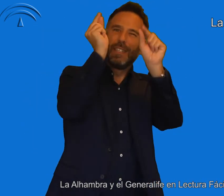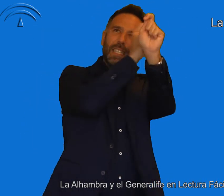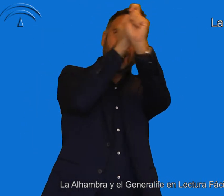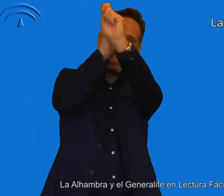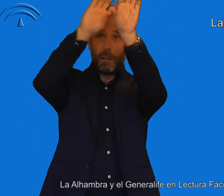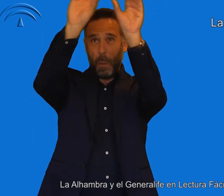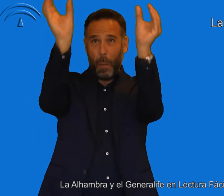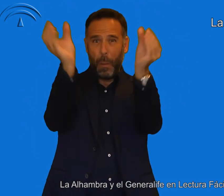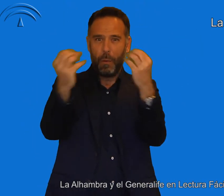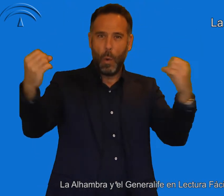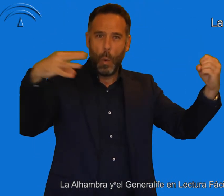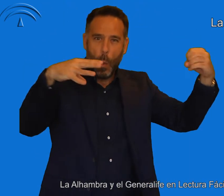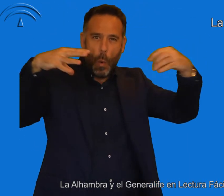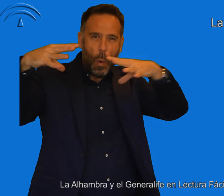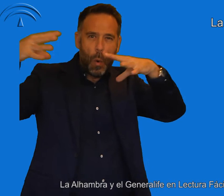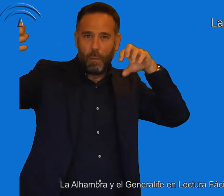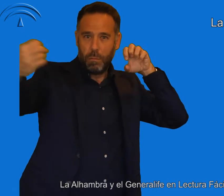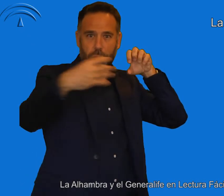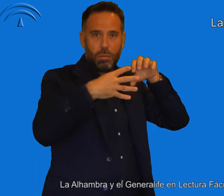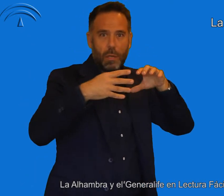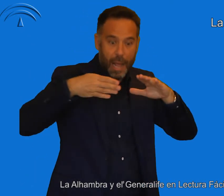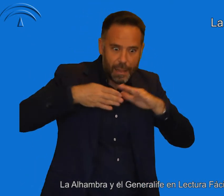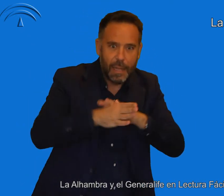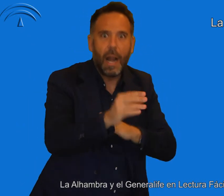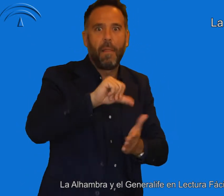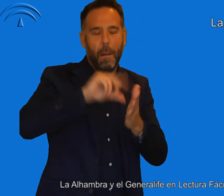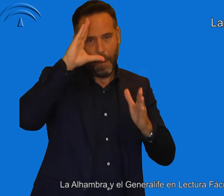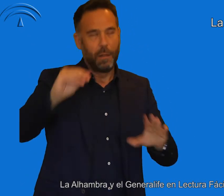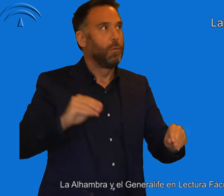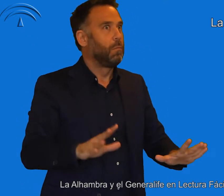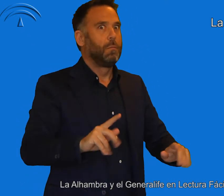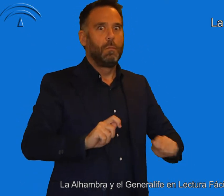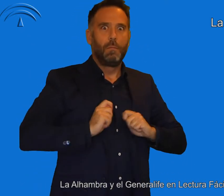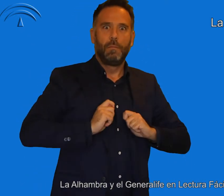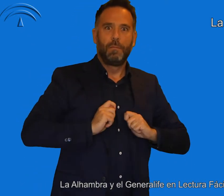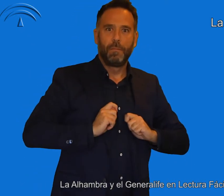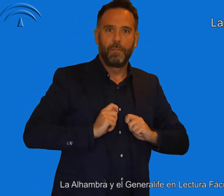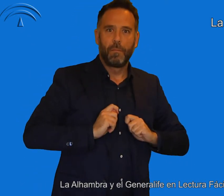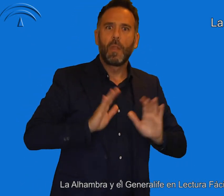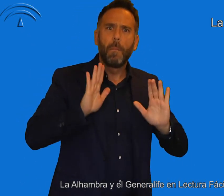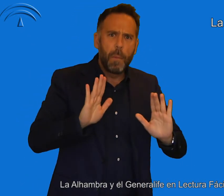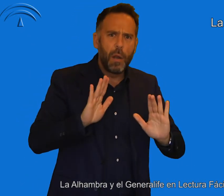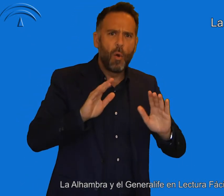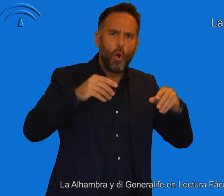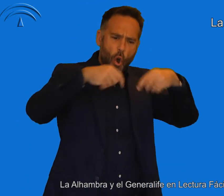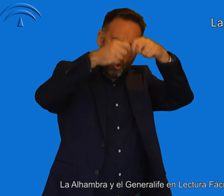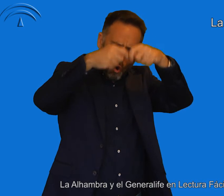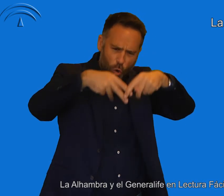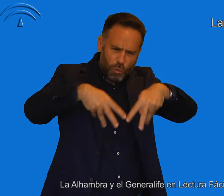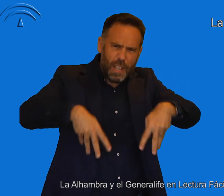mocárabes. Son la entrada al patio. Pero unas pesadas cortinas